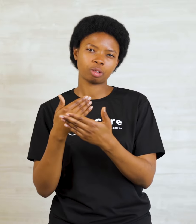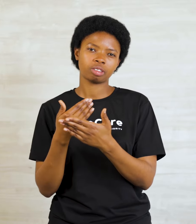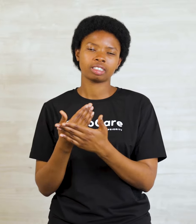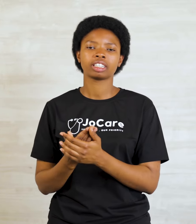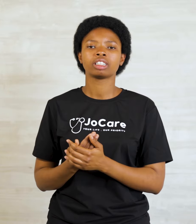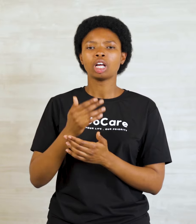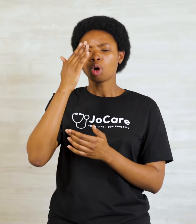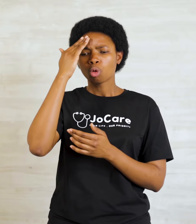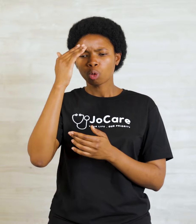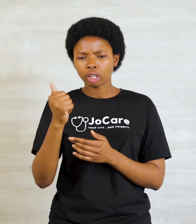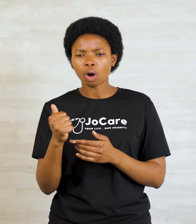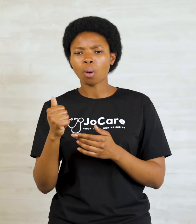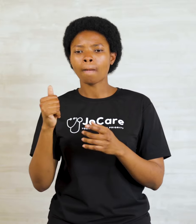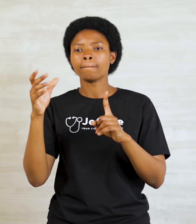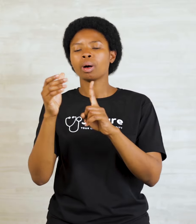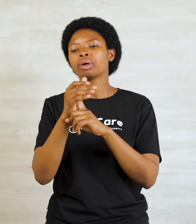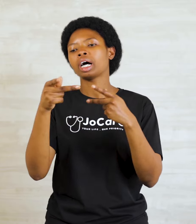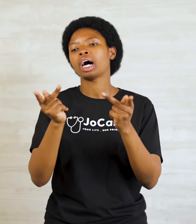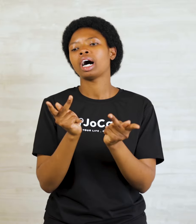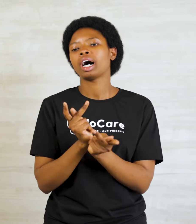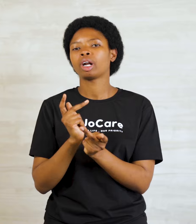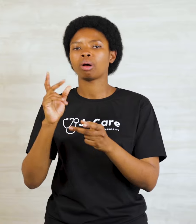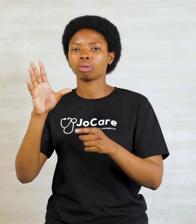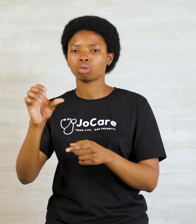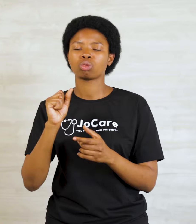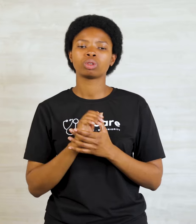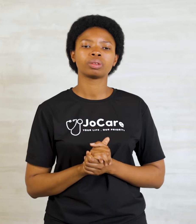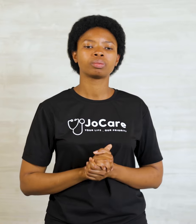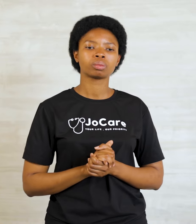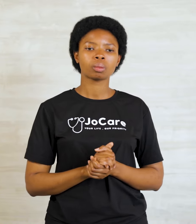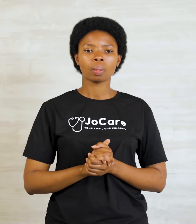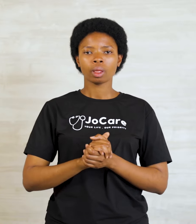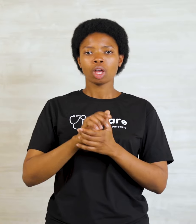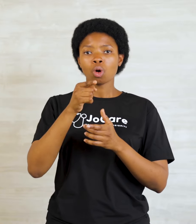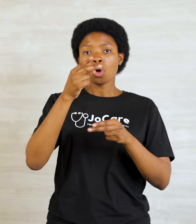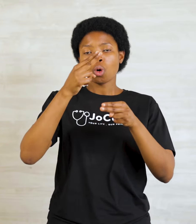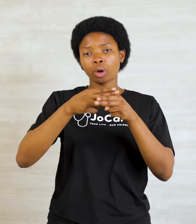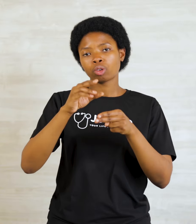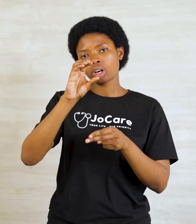n'ahantu bazikura witwa Candide Candide bisobanuye iki